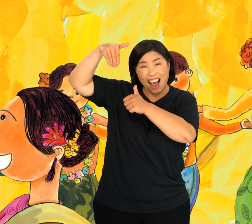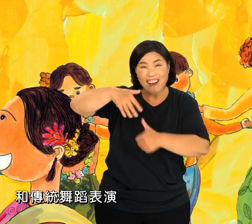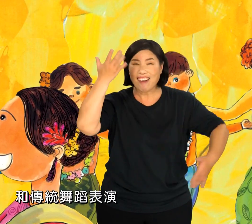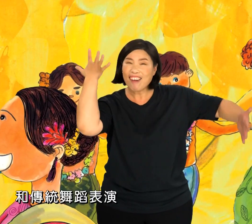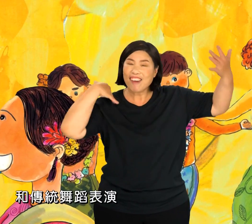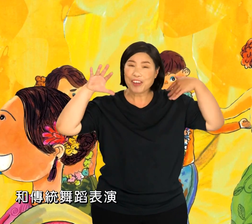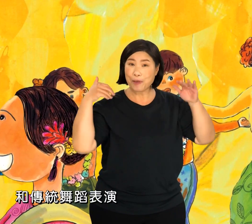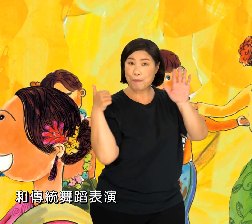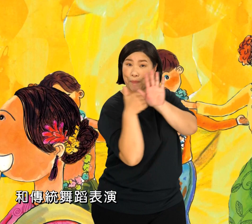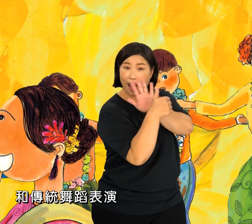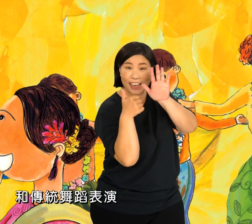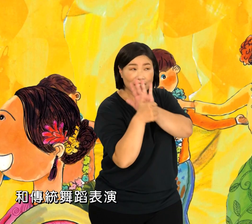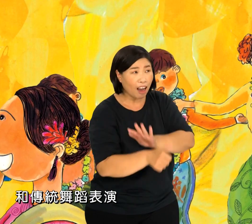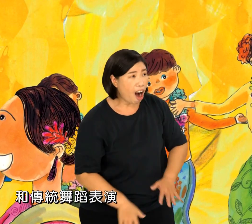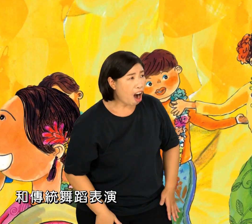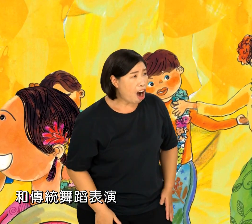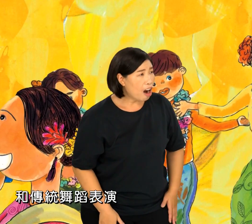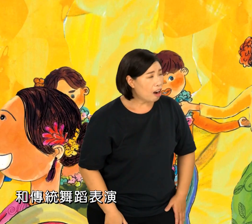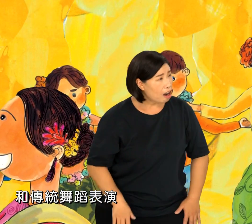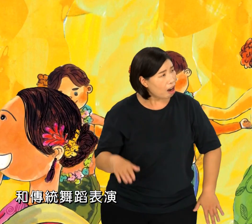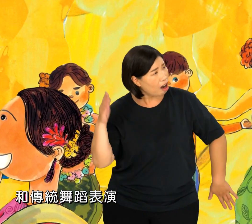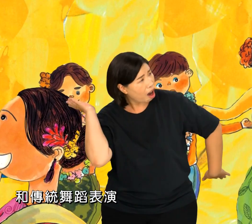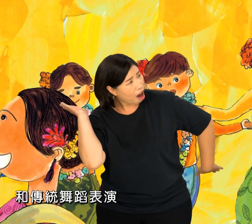和传统舞蹈表演。